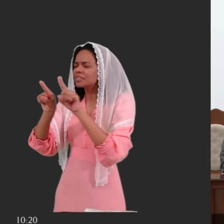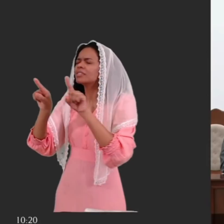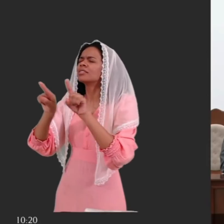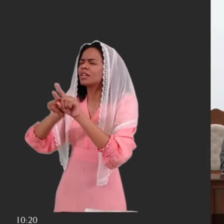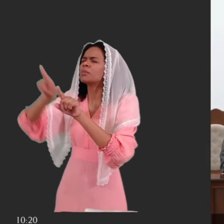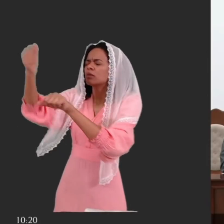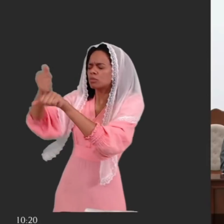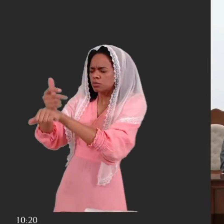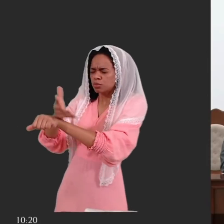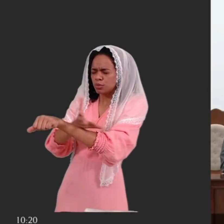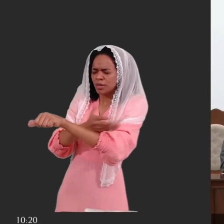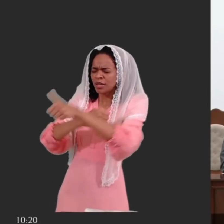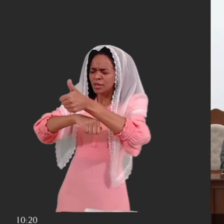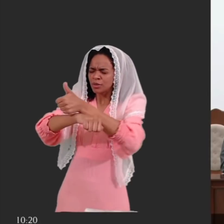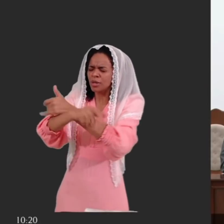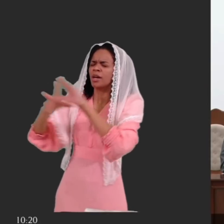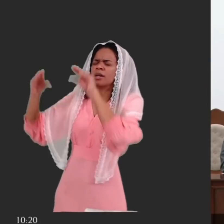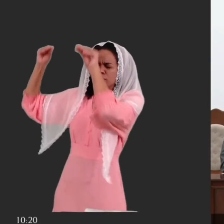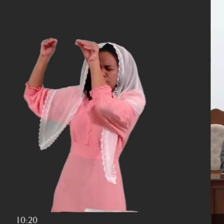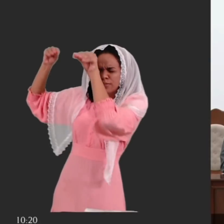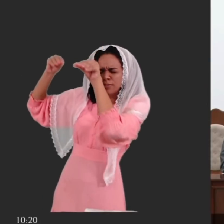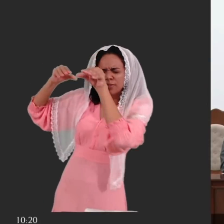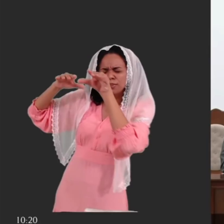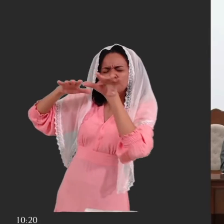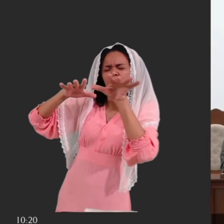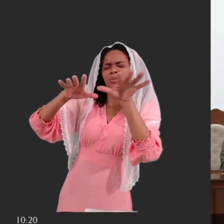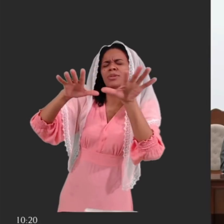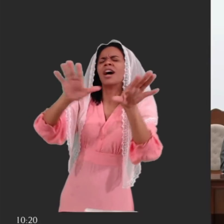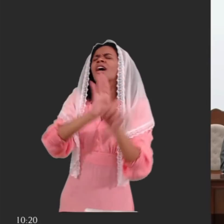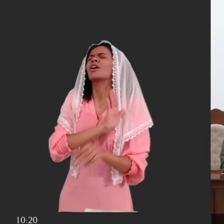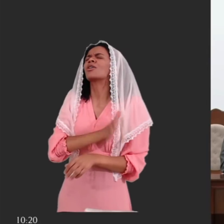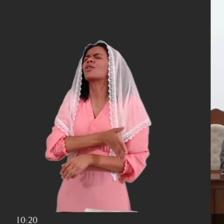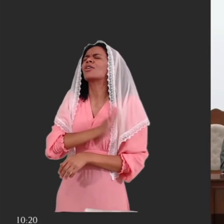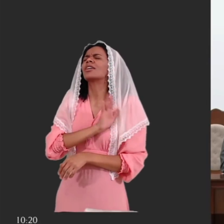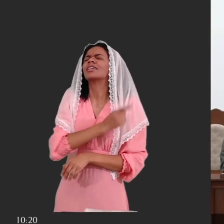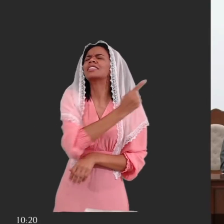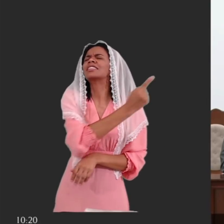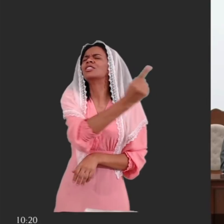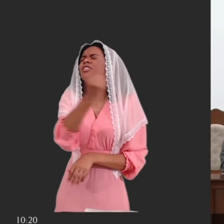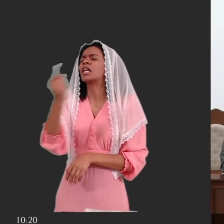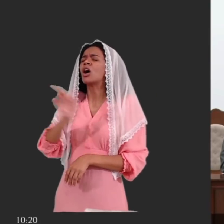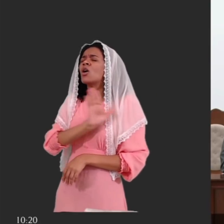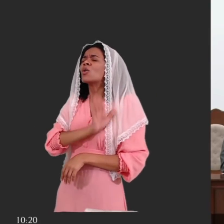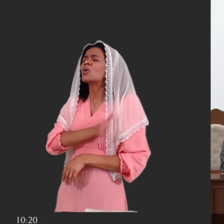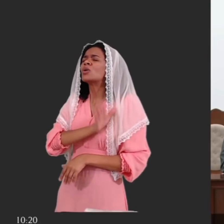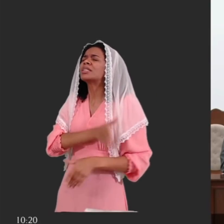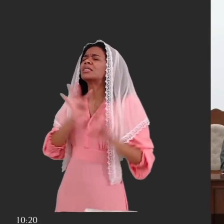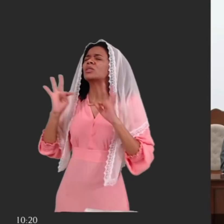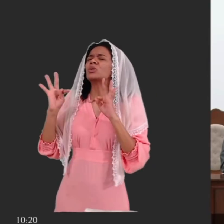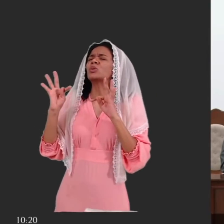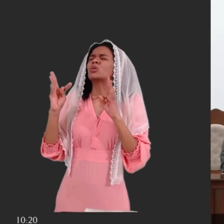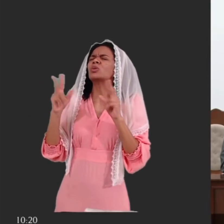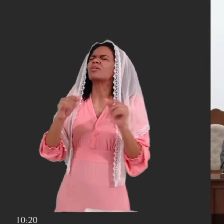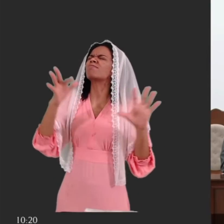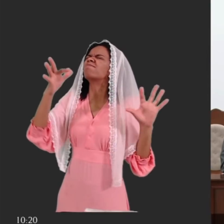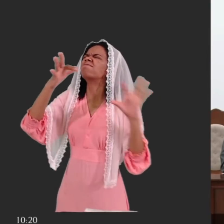Senhor, invada todos os corações. Todos estão ligados, Senhor, possam sentir a